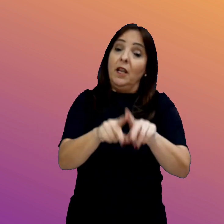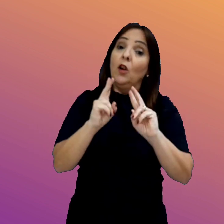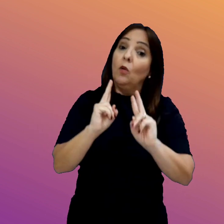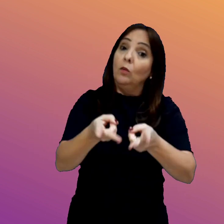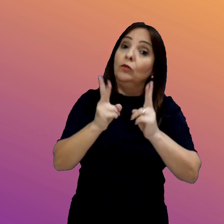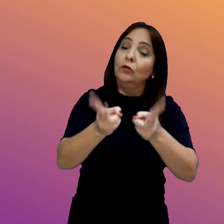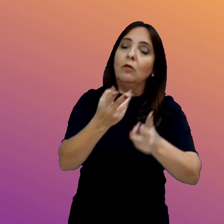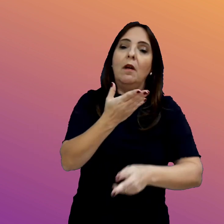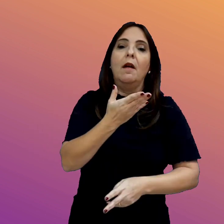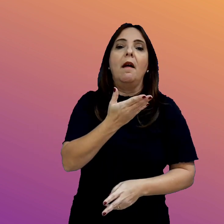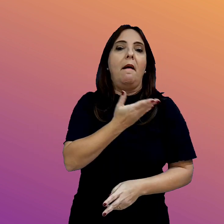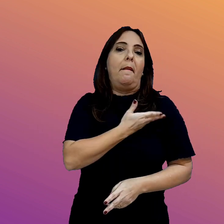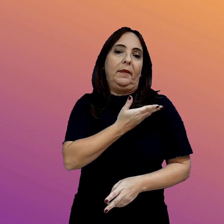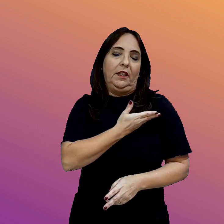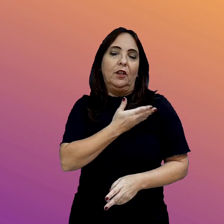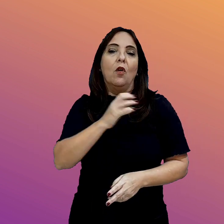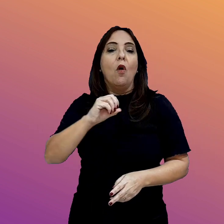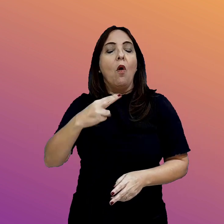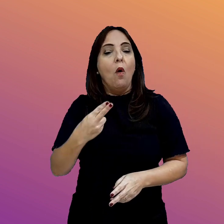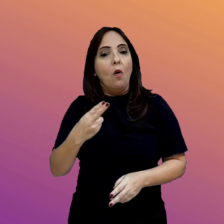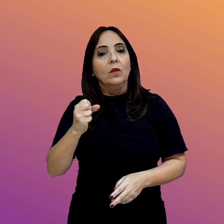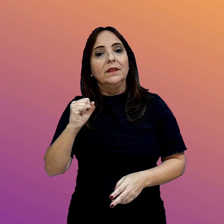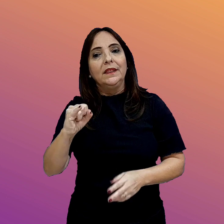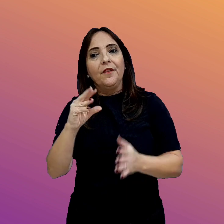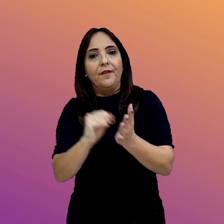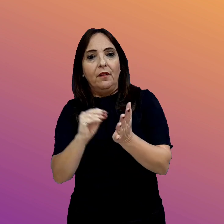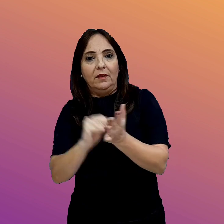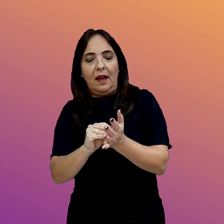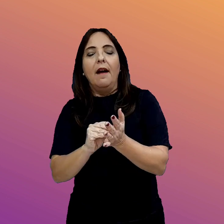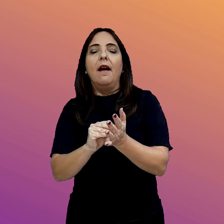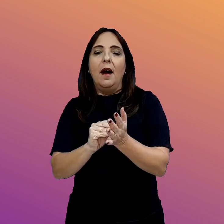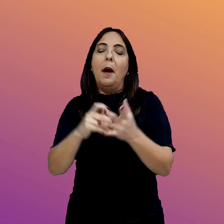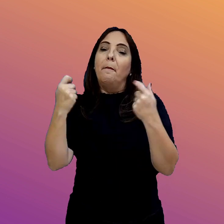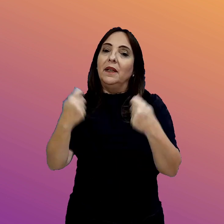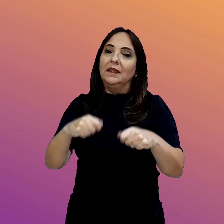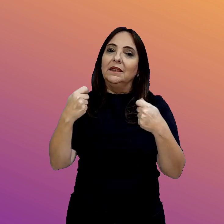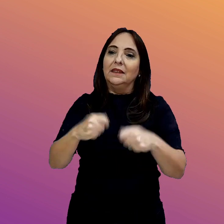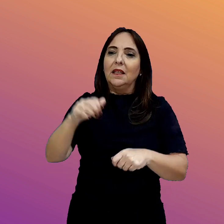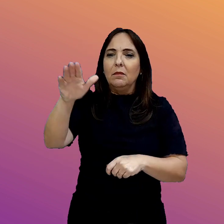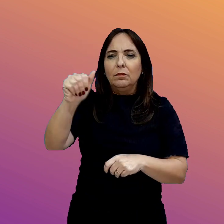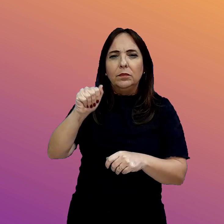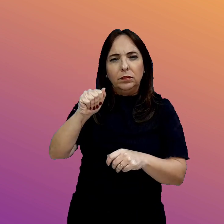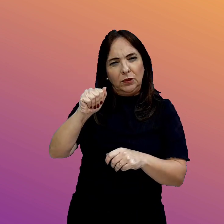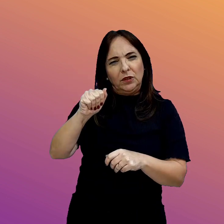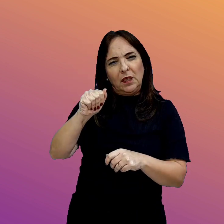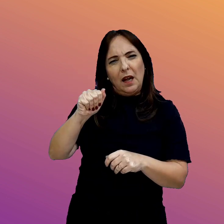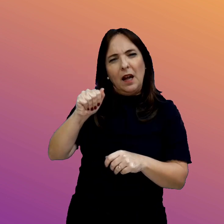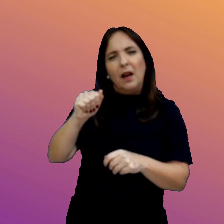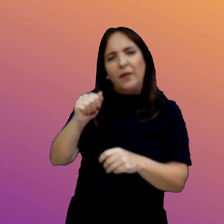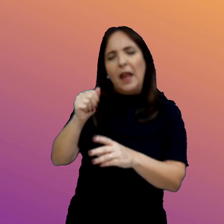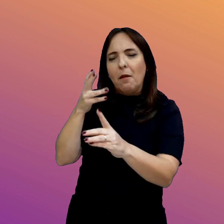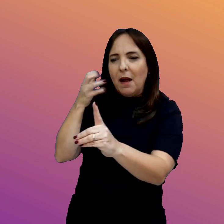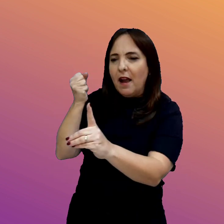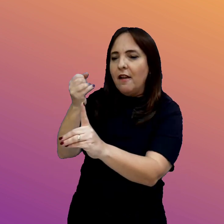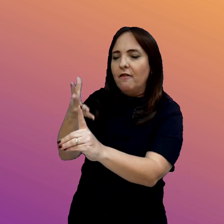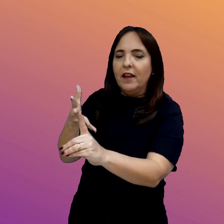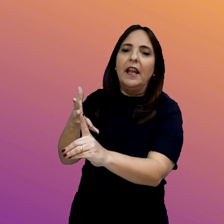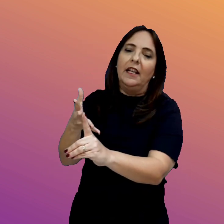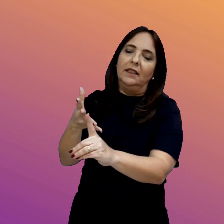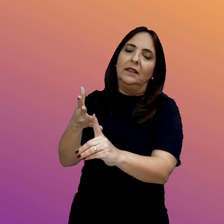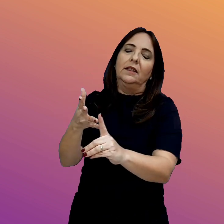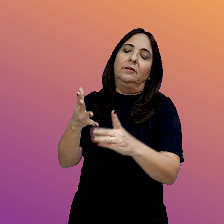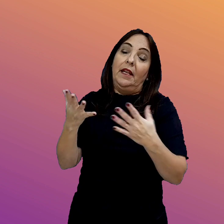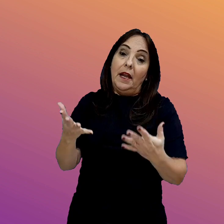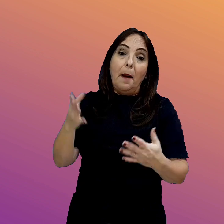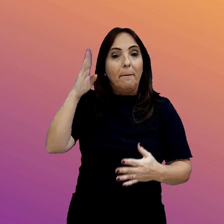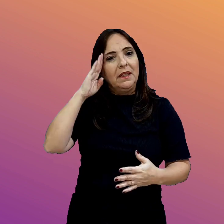uma referência masculina, que não seja o pai ou a mãe, mas tem que ter um relacionamento também saudável com o ex-cônjuge. Isso